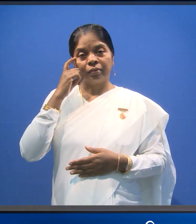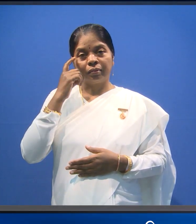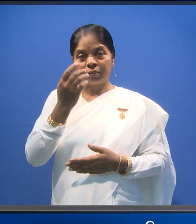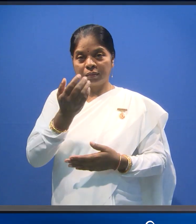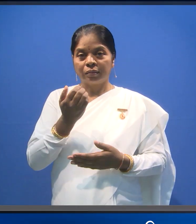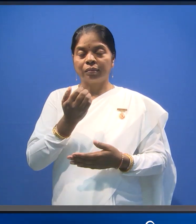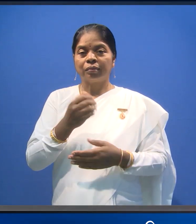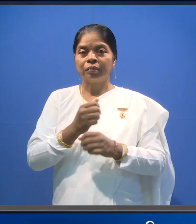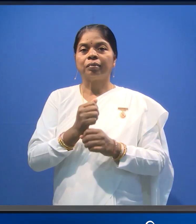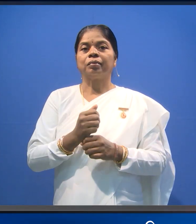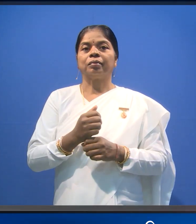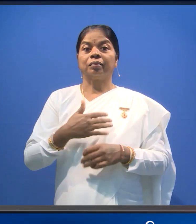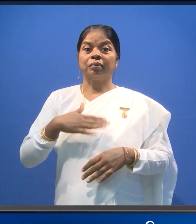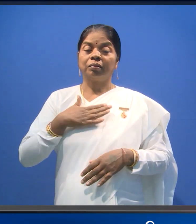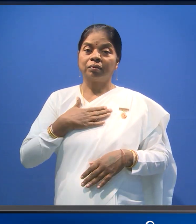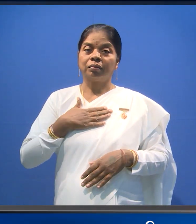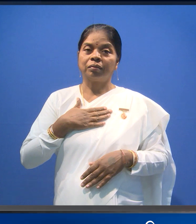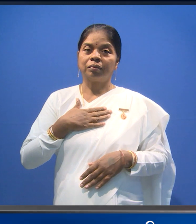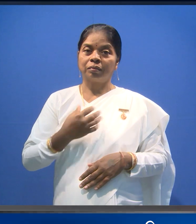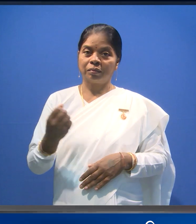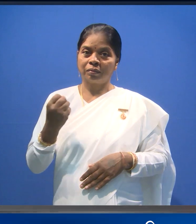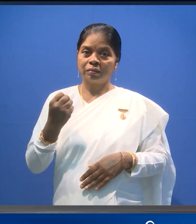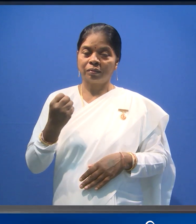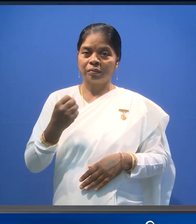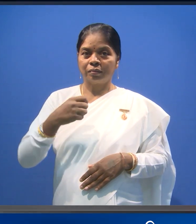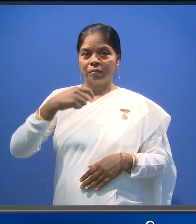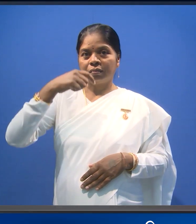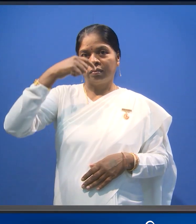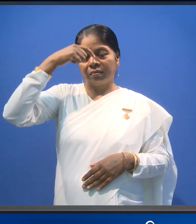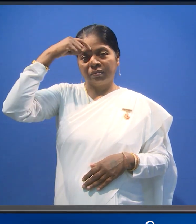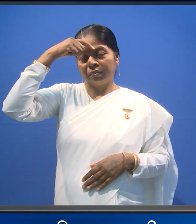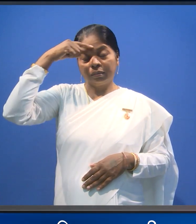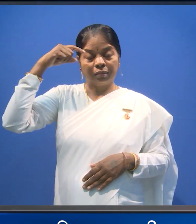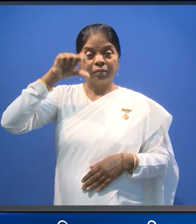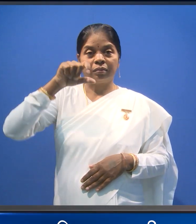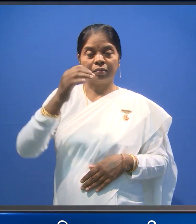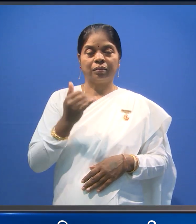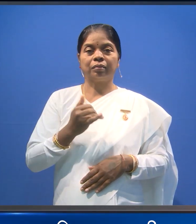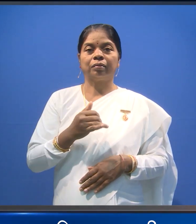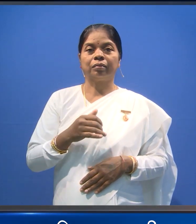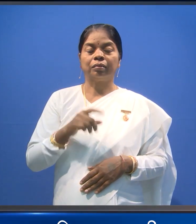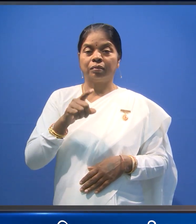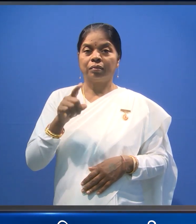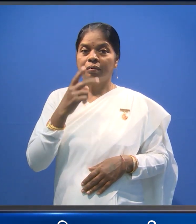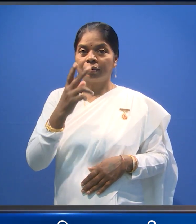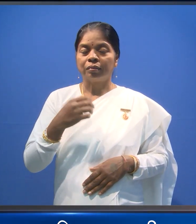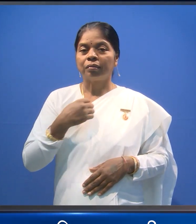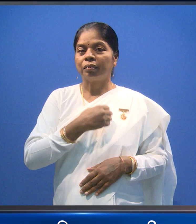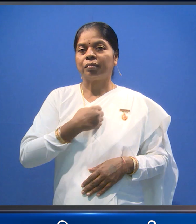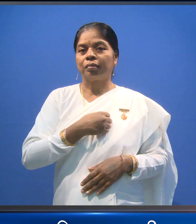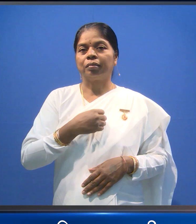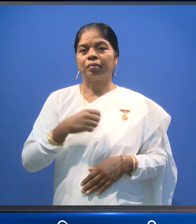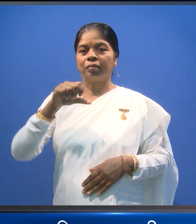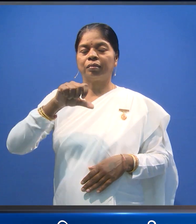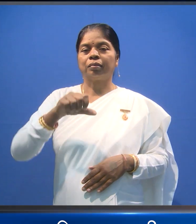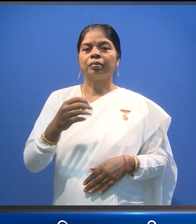प्राप्त करण्याकरिता आपण निर्बल आणि भाग्यहीन आहोत. वास्तविक बघता ही भावना त्यांना